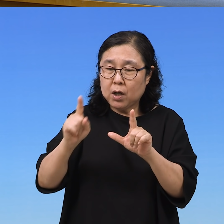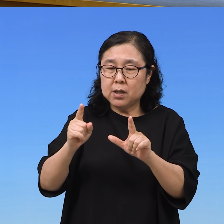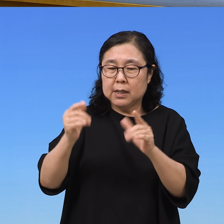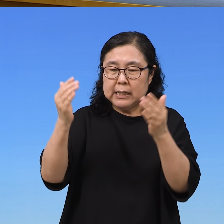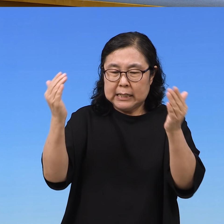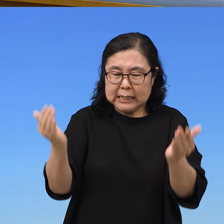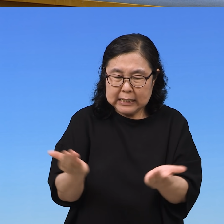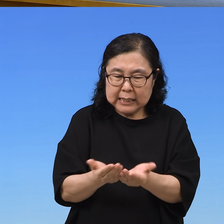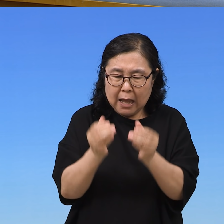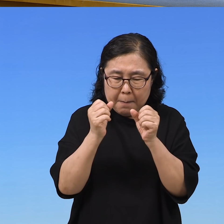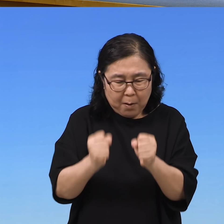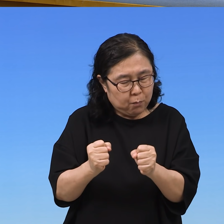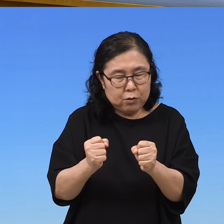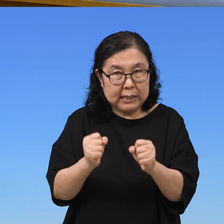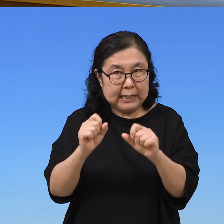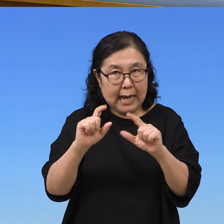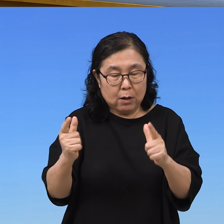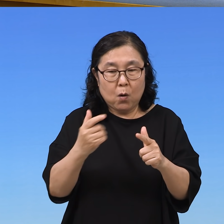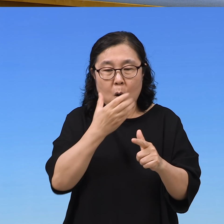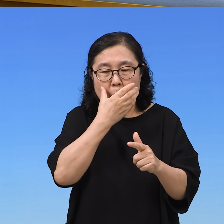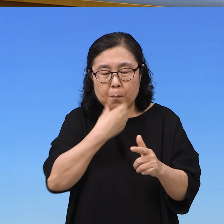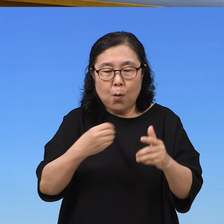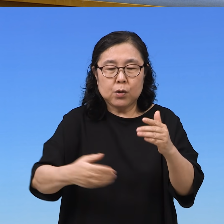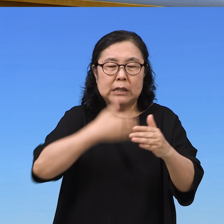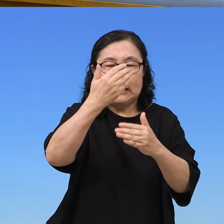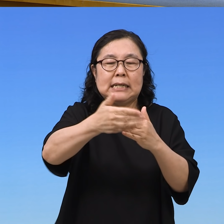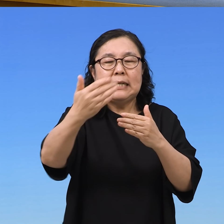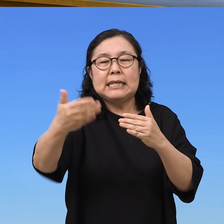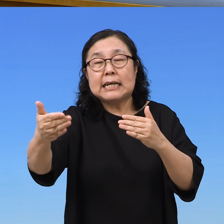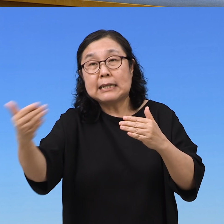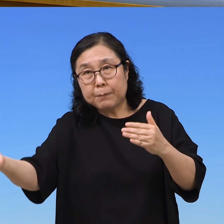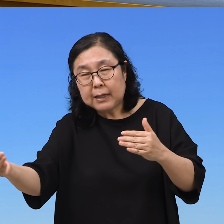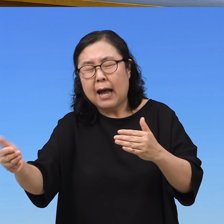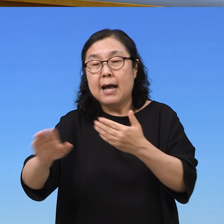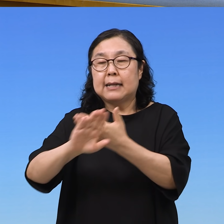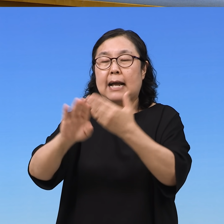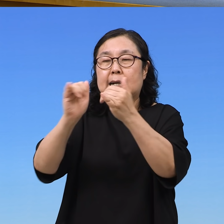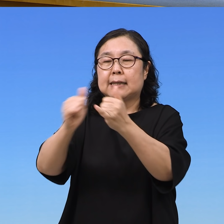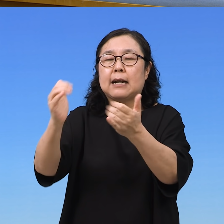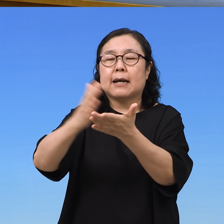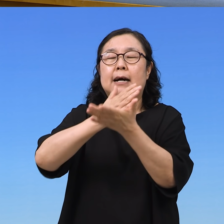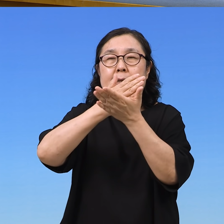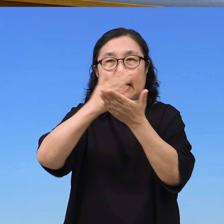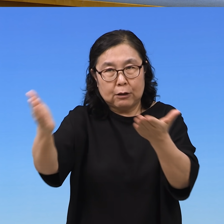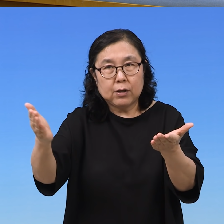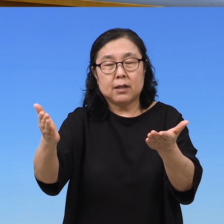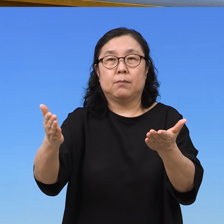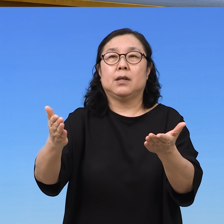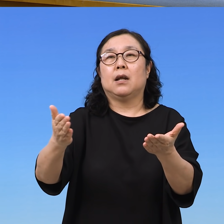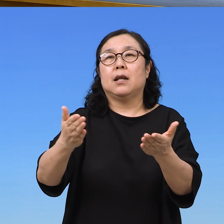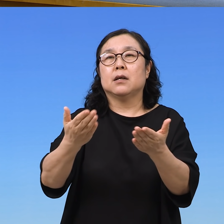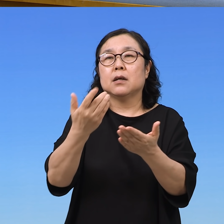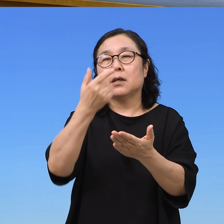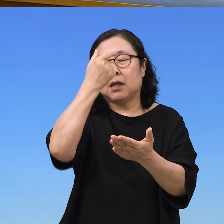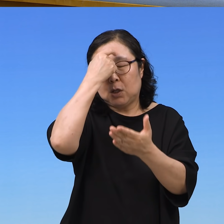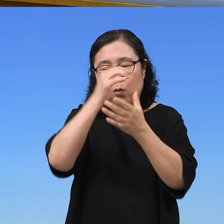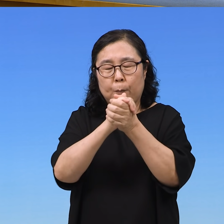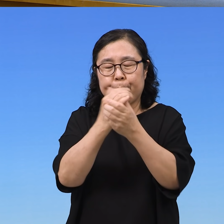하나님을 고여두지 않고 이 복을 유통하겠습니다. 흘려보내겠습니다. 나누겠습니다.